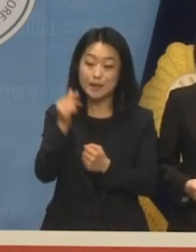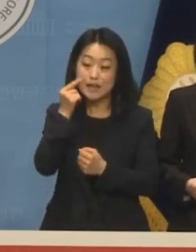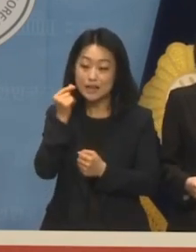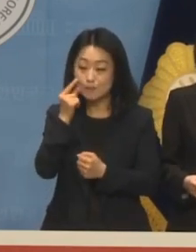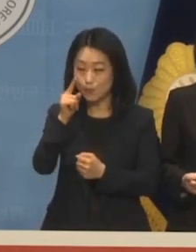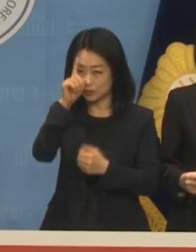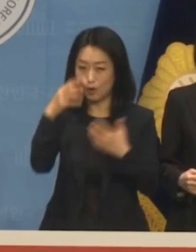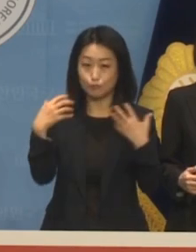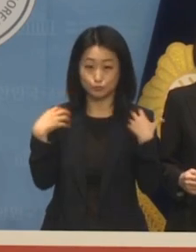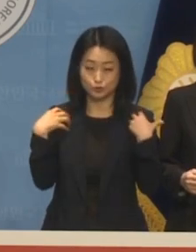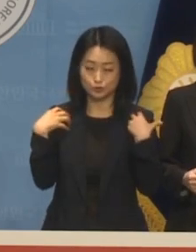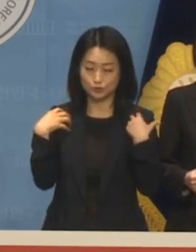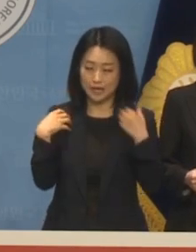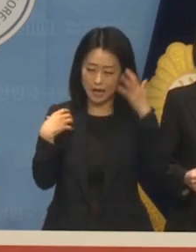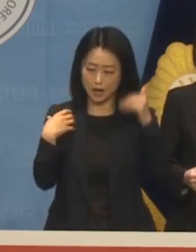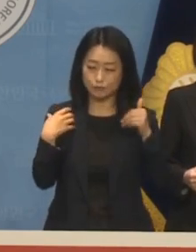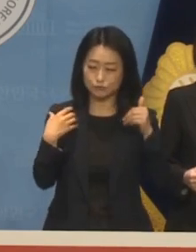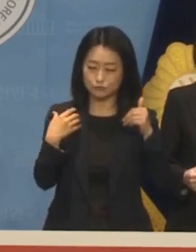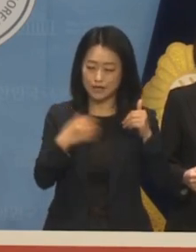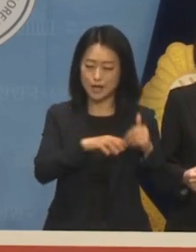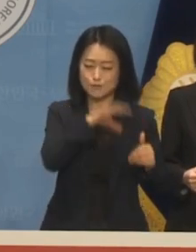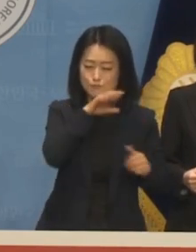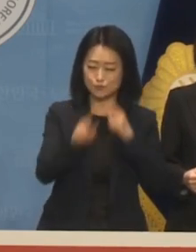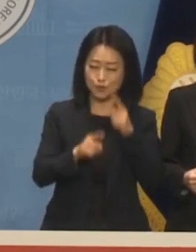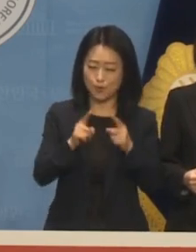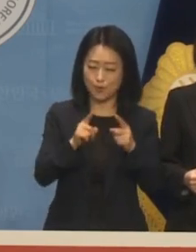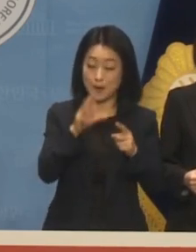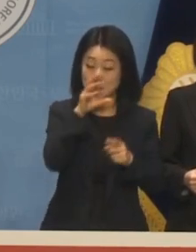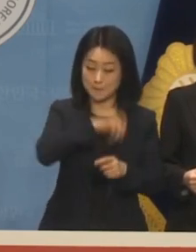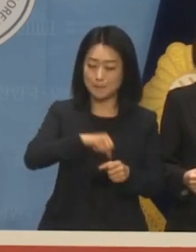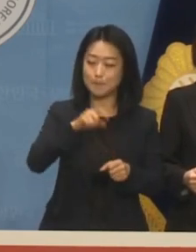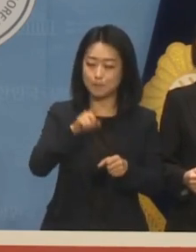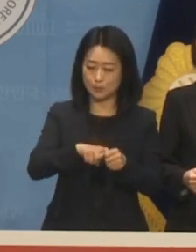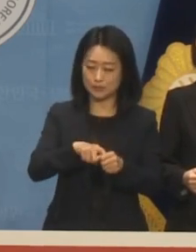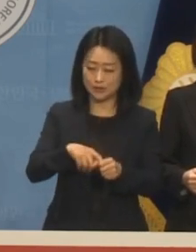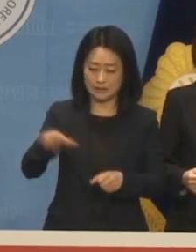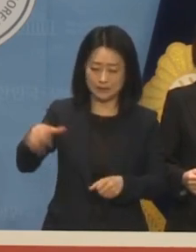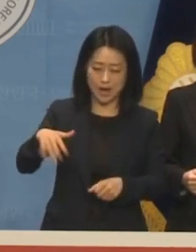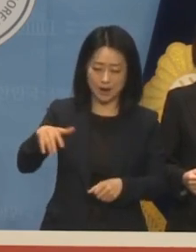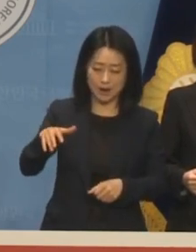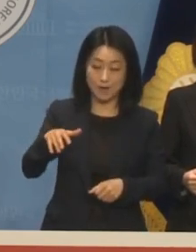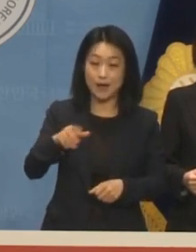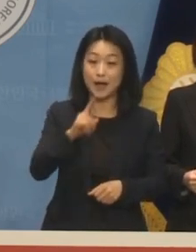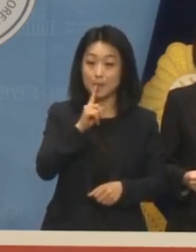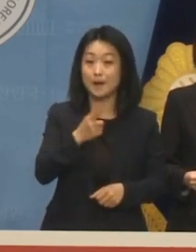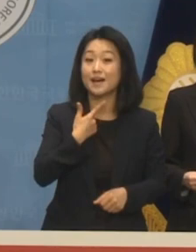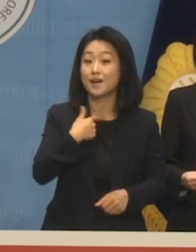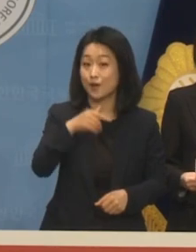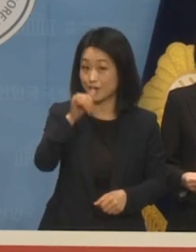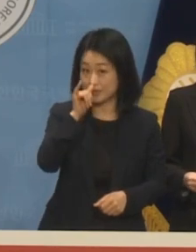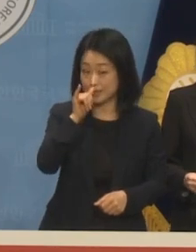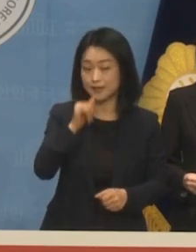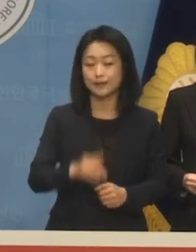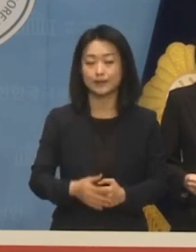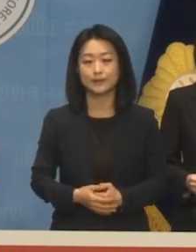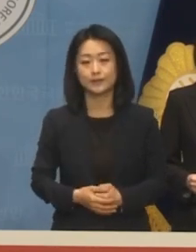사태에 대한 한국 국민들의 분노를 잠어 달라는 취지의 발언을